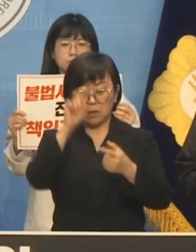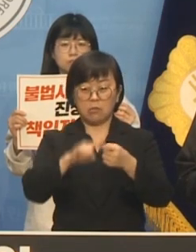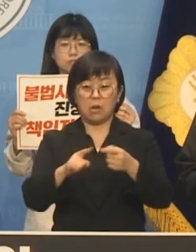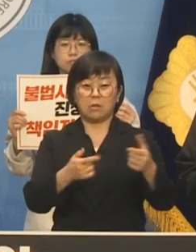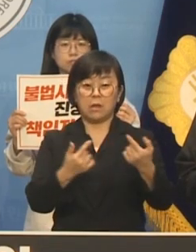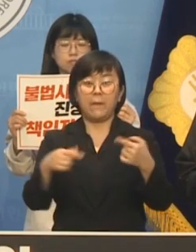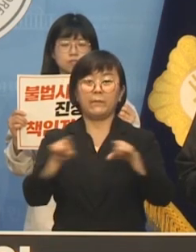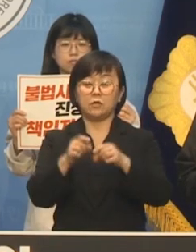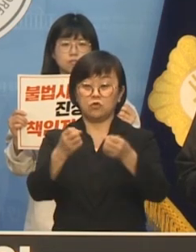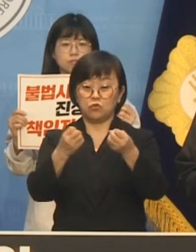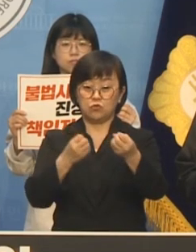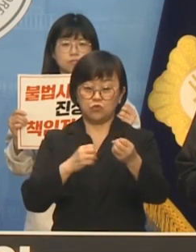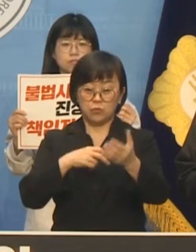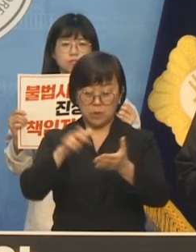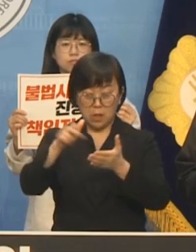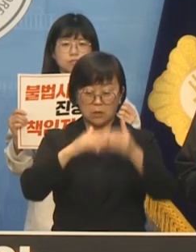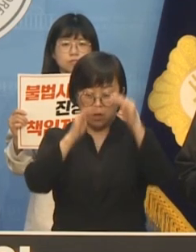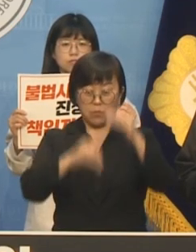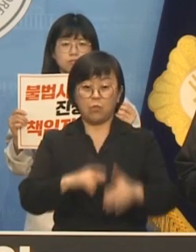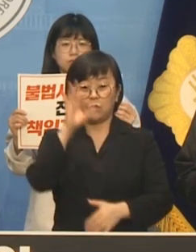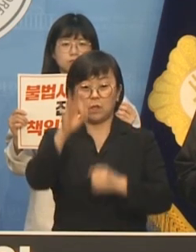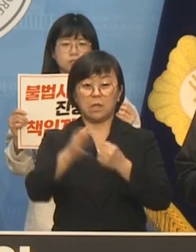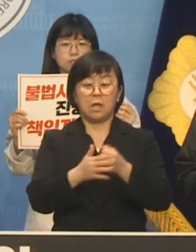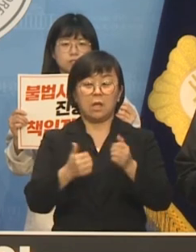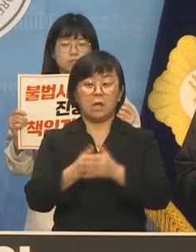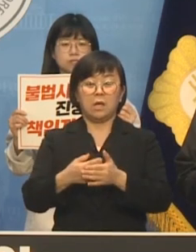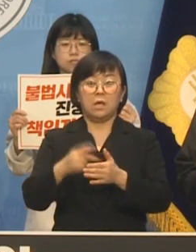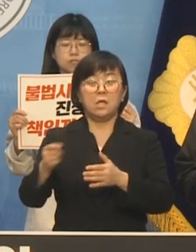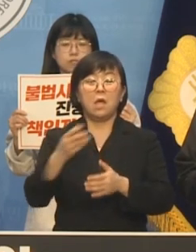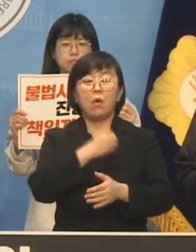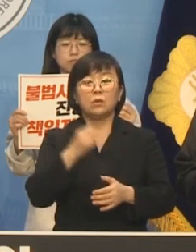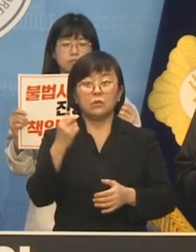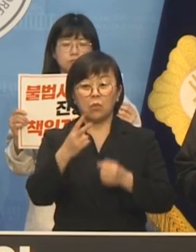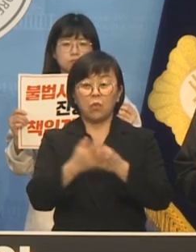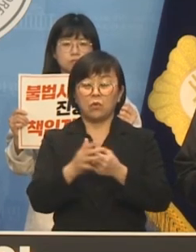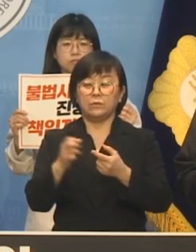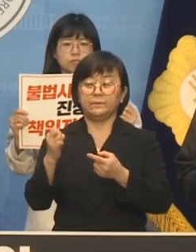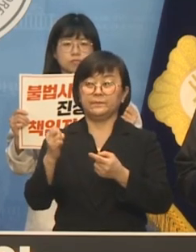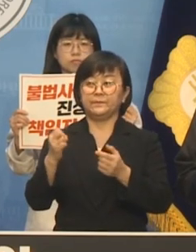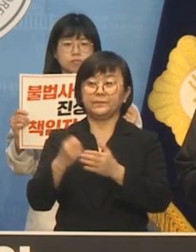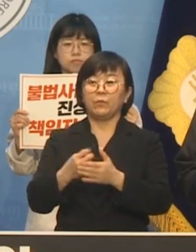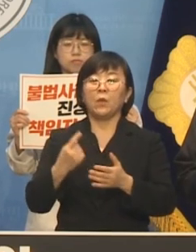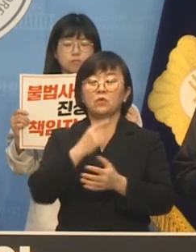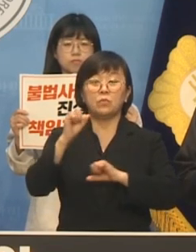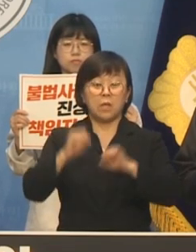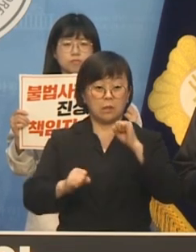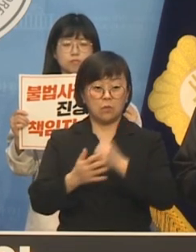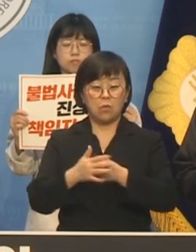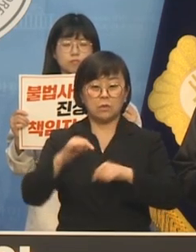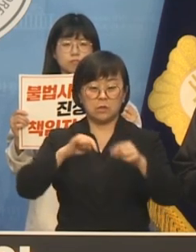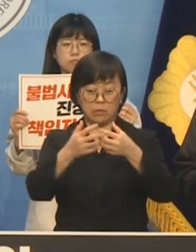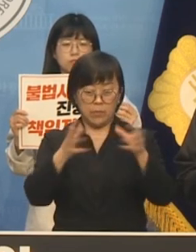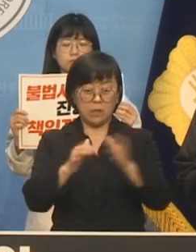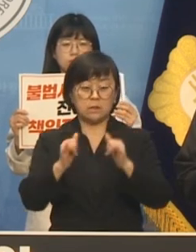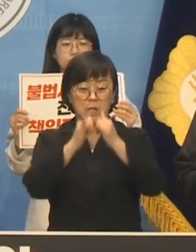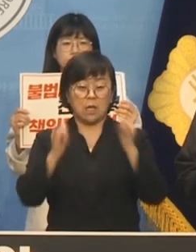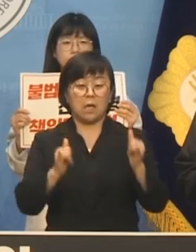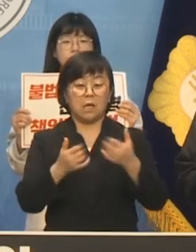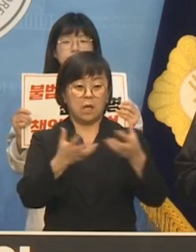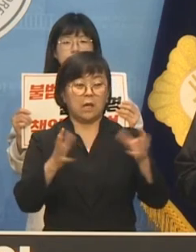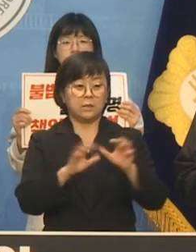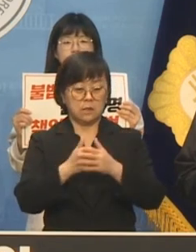경찰관들과 주고받은 카카오톡 내용을 보니 대진년 회원들뿐만이 아니라 촛불행동가 정당, 사회단체